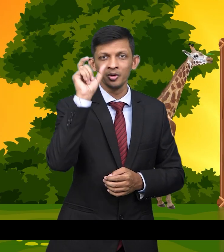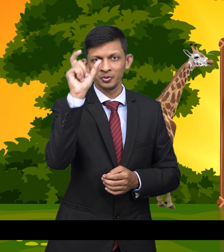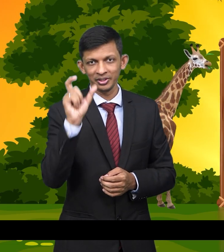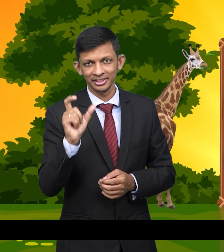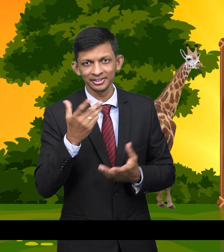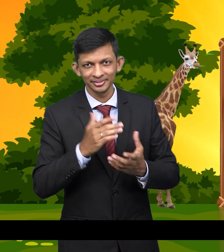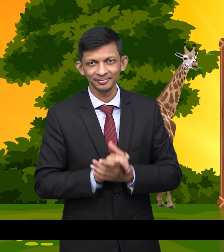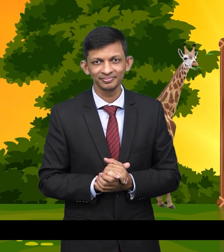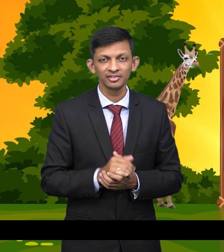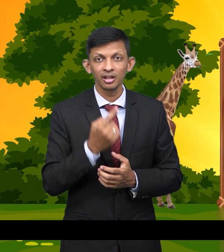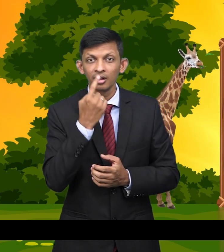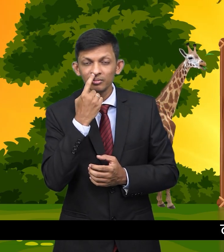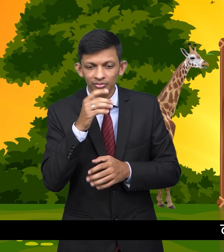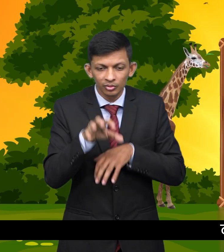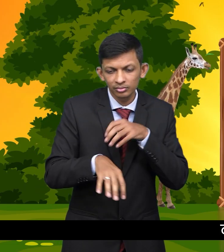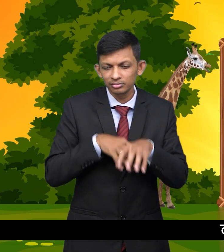मुख्य शब्द.